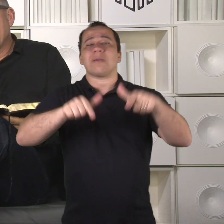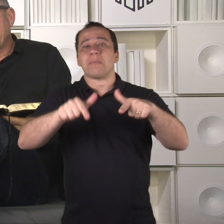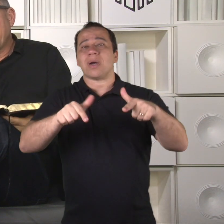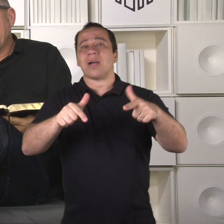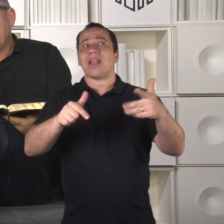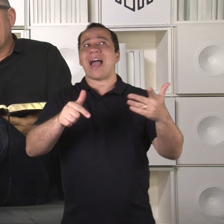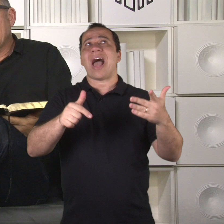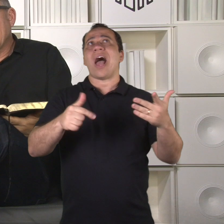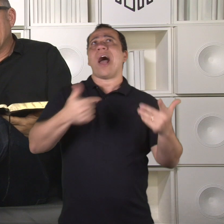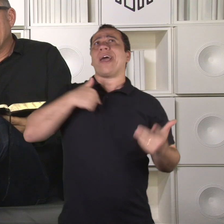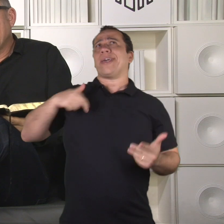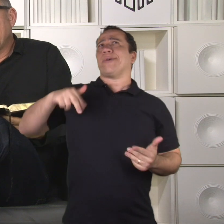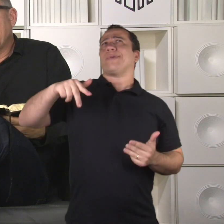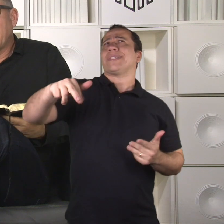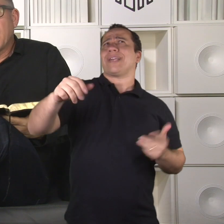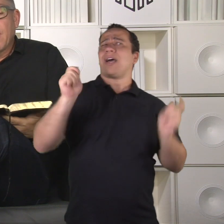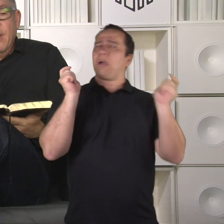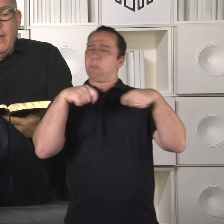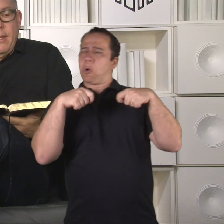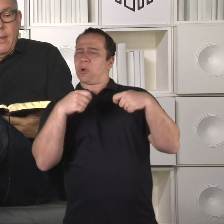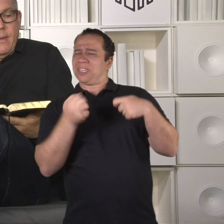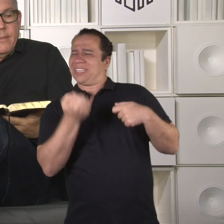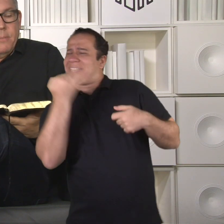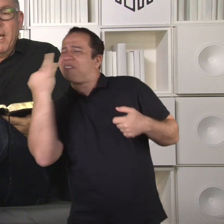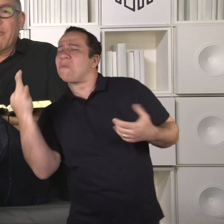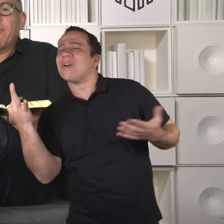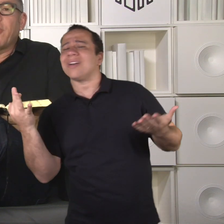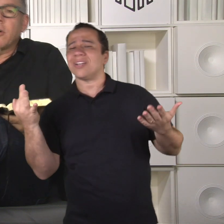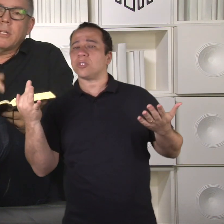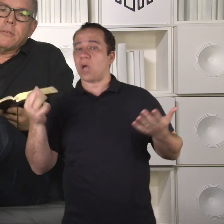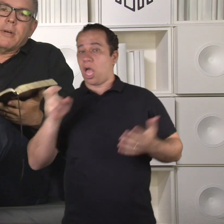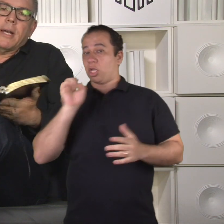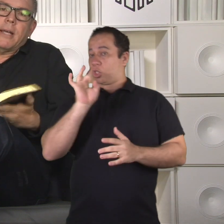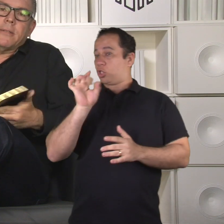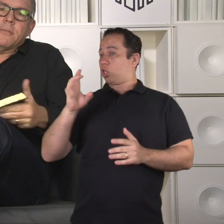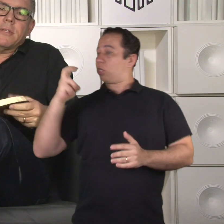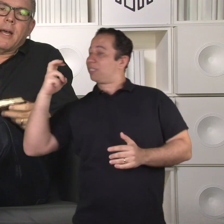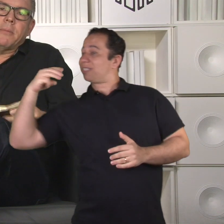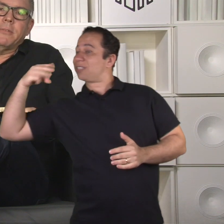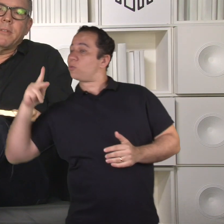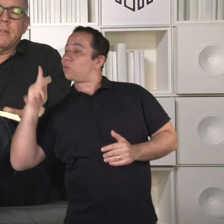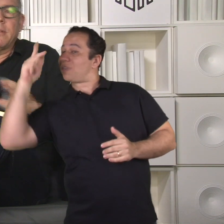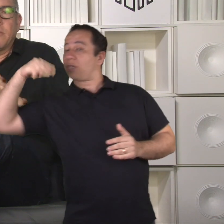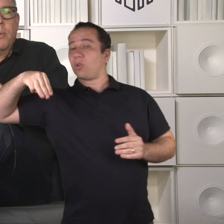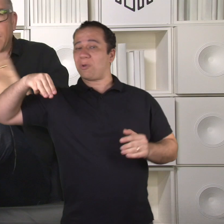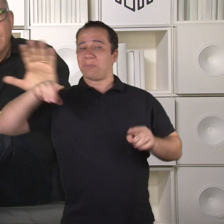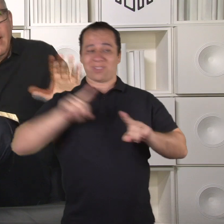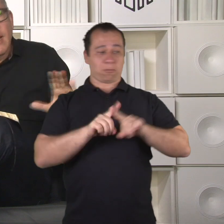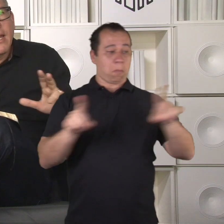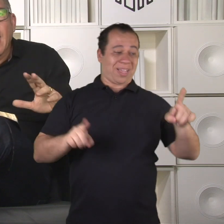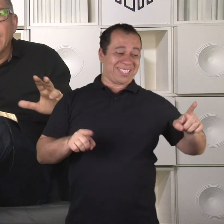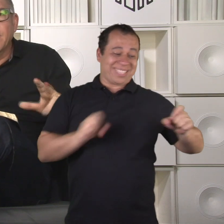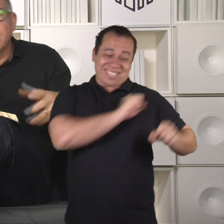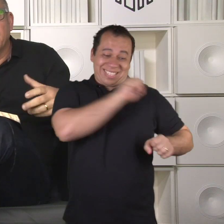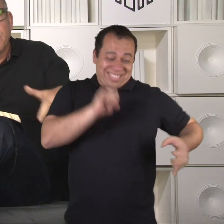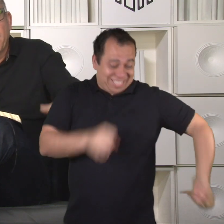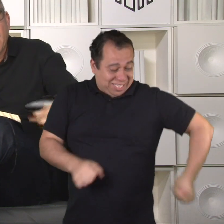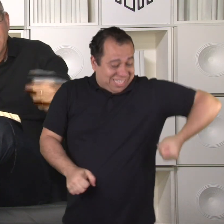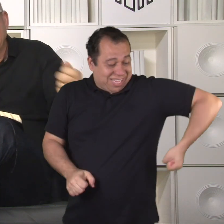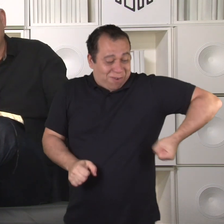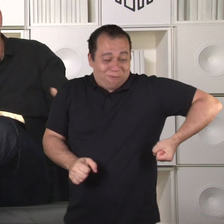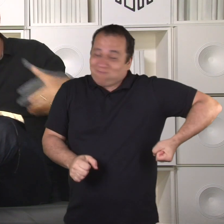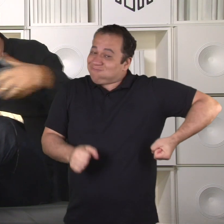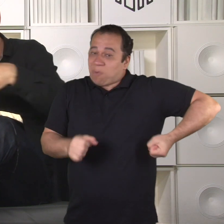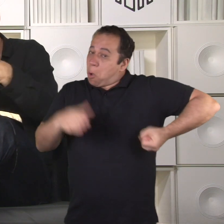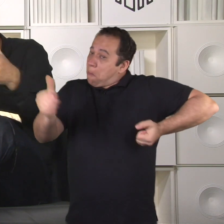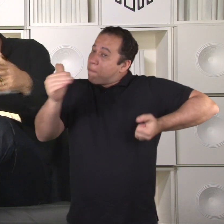coisas, inclusive, muito engraçadas, do tipo, se pegar fogo na sua casa no sábado, você não pode carregar nada, você não pode pegar